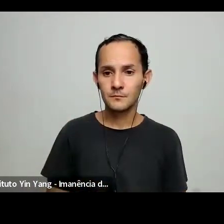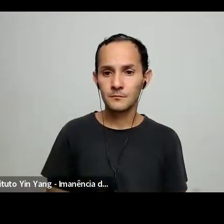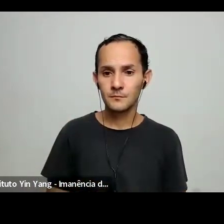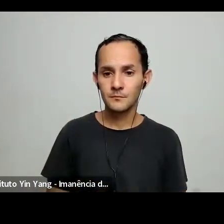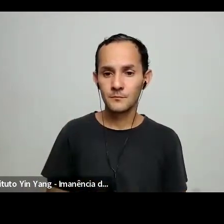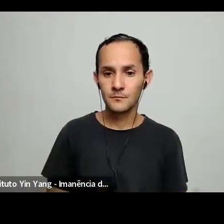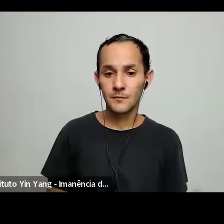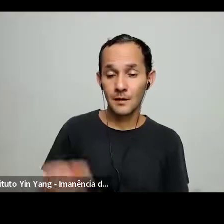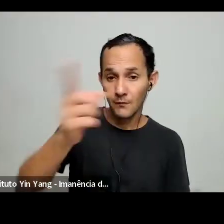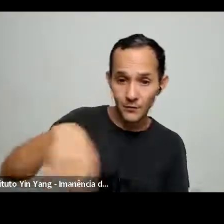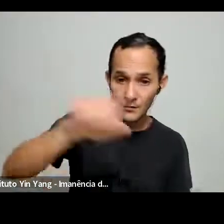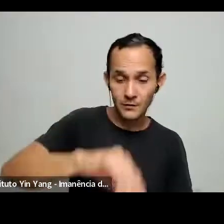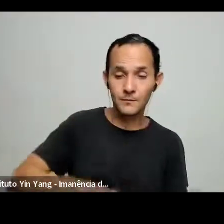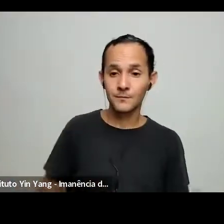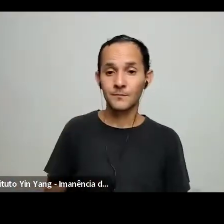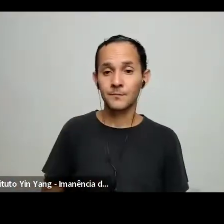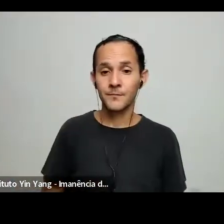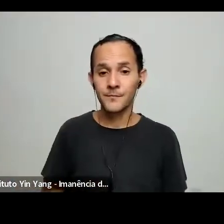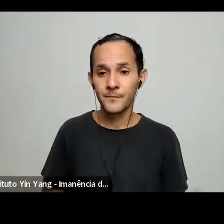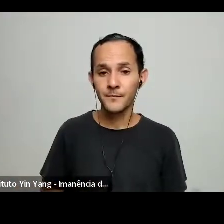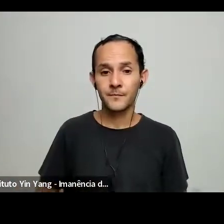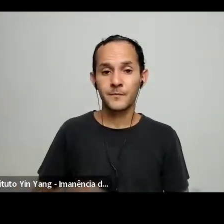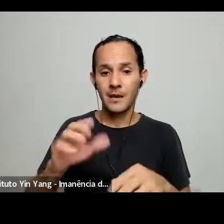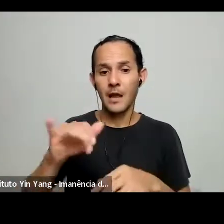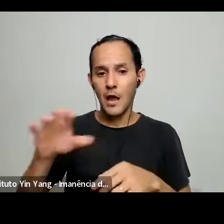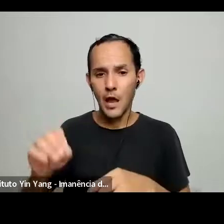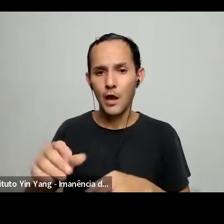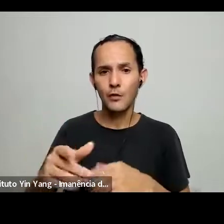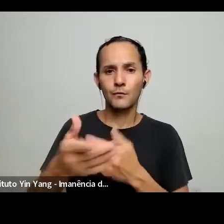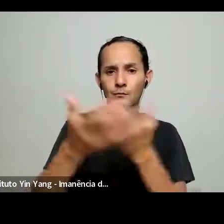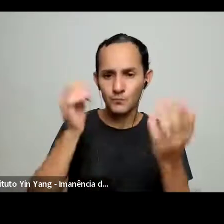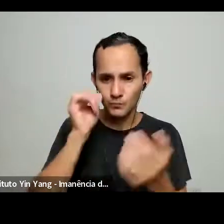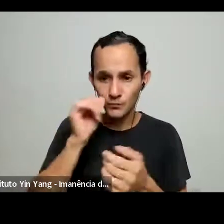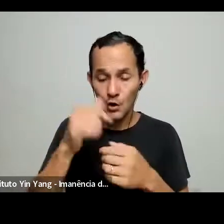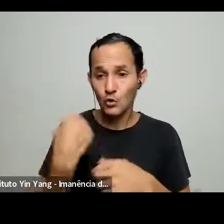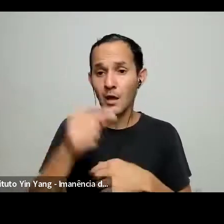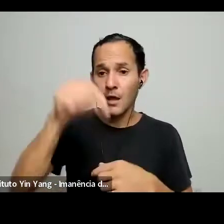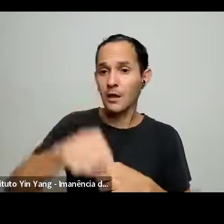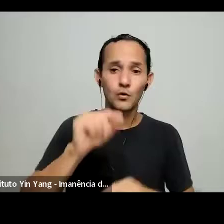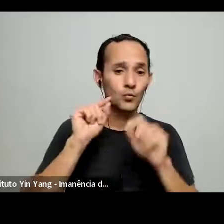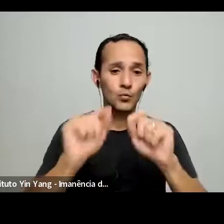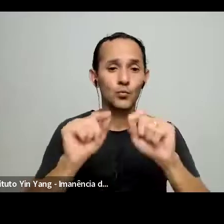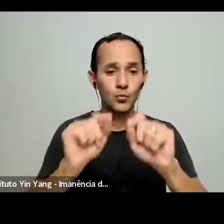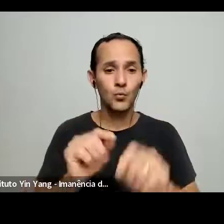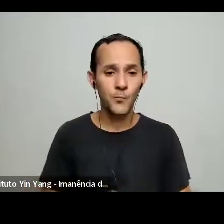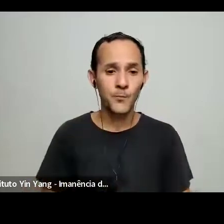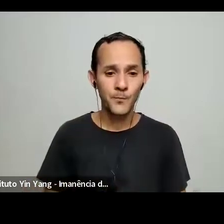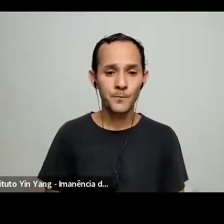e pessoal, e meninas, e Caio, o que a gente está aqui hoje é só mesmo,